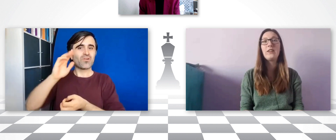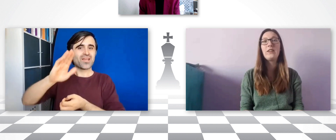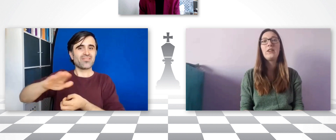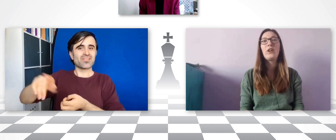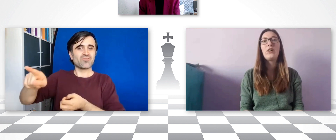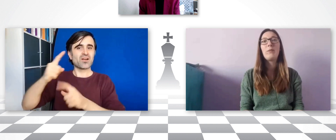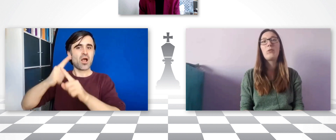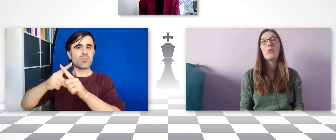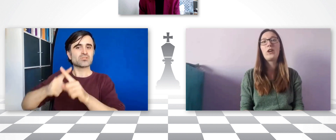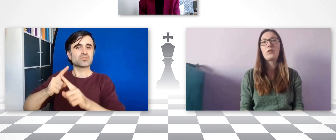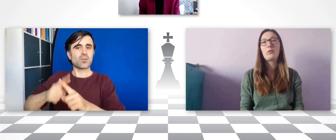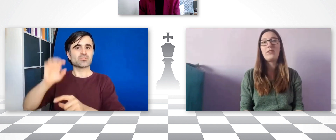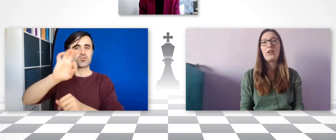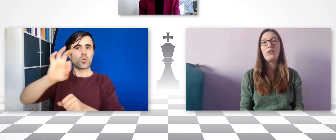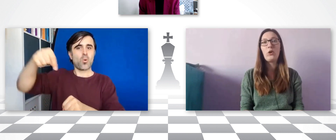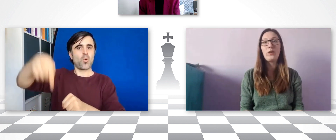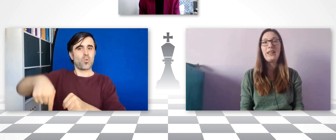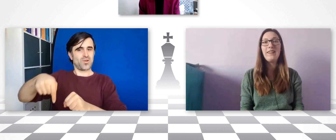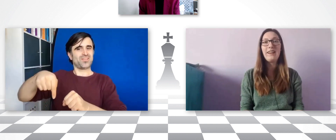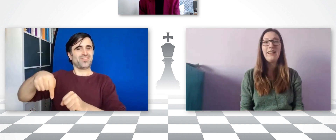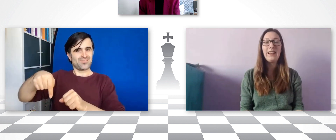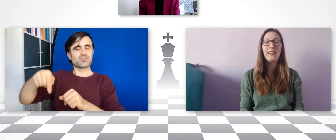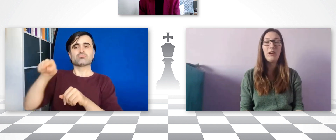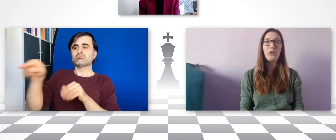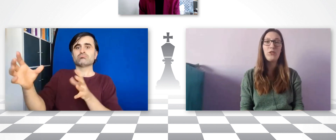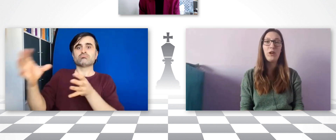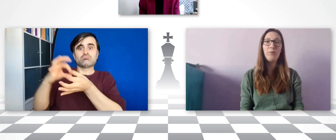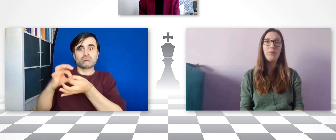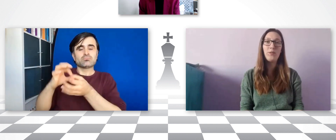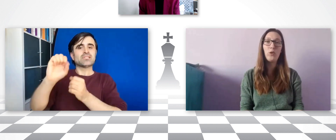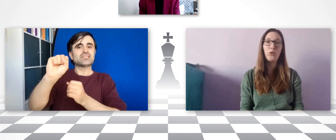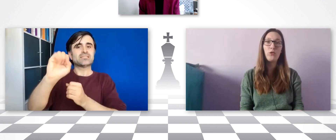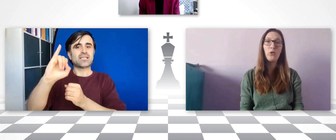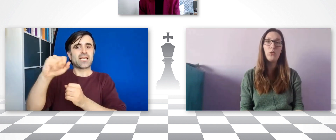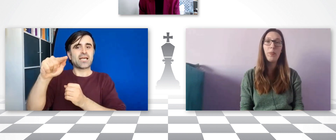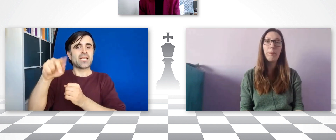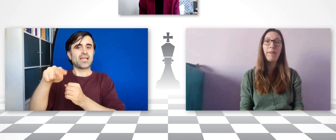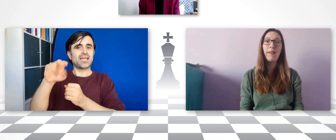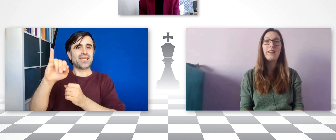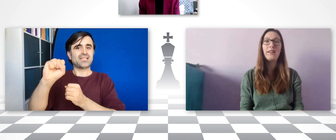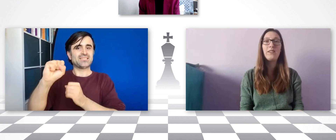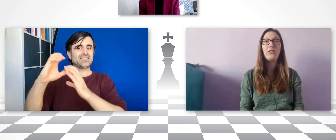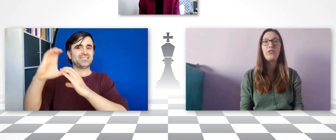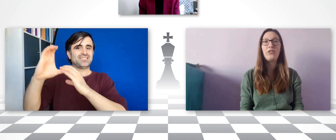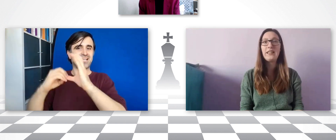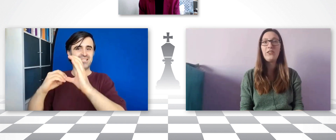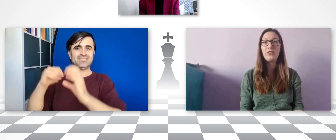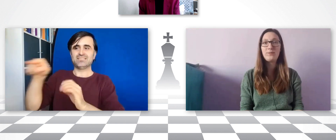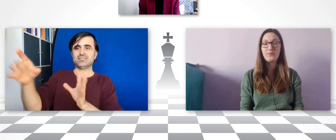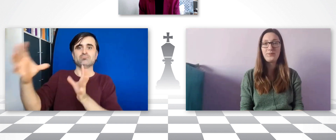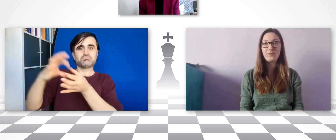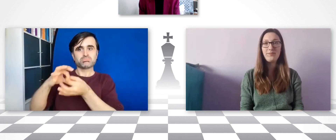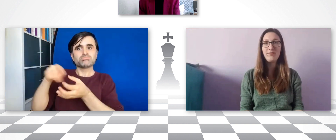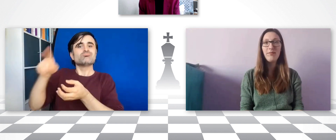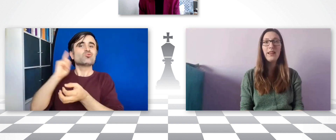eerste, we hebben contact met dove kinderen in Amsterdam, een dove school. Ja. En dat is Cygnis.